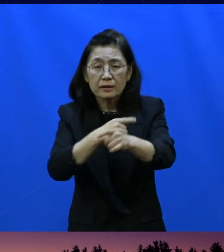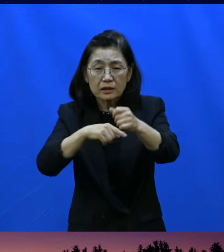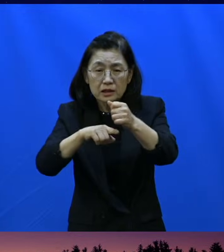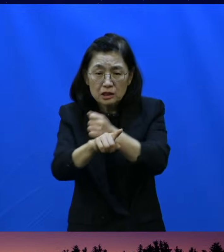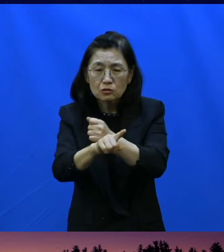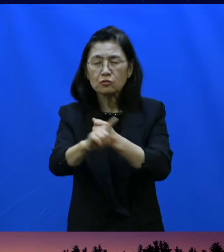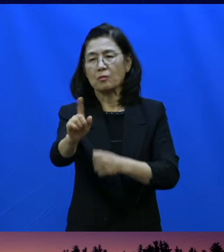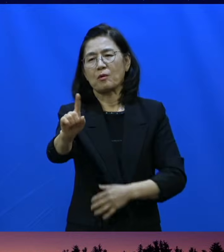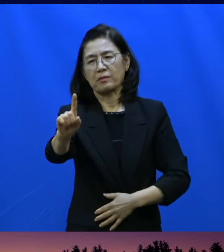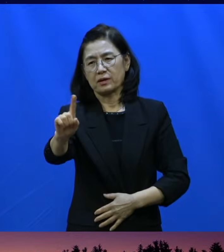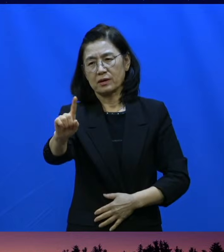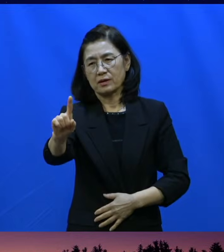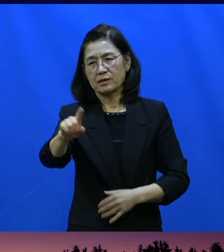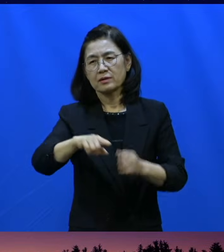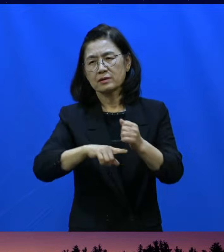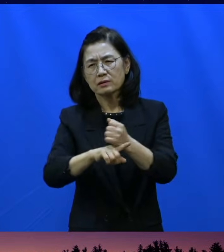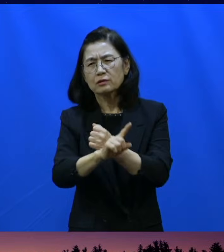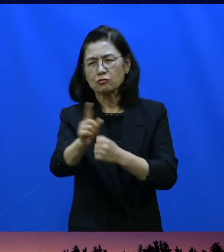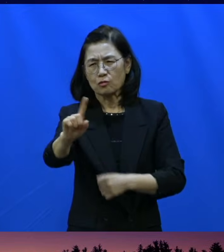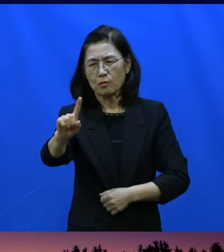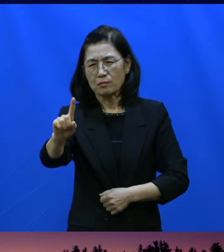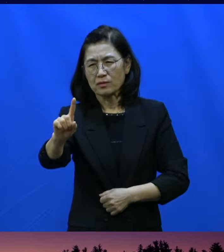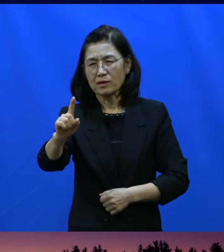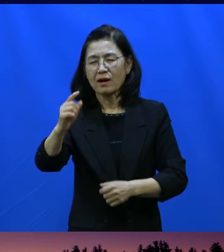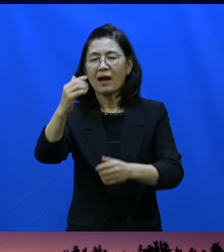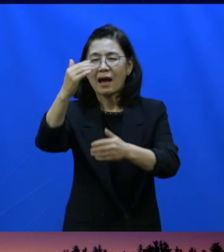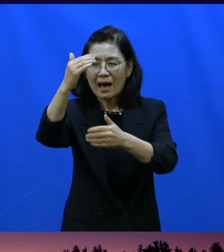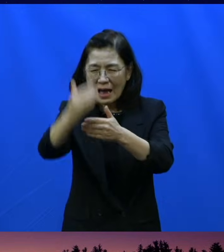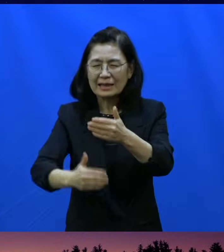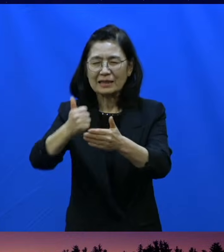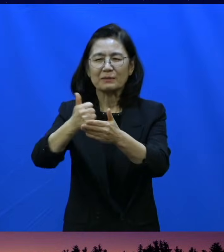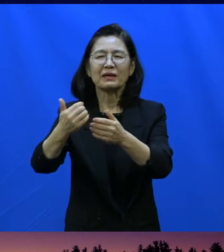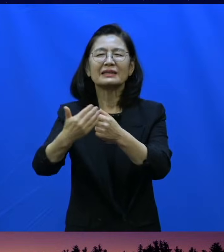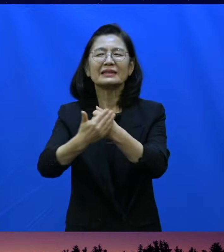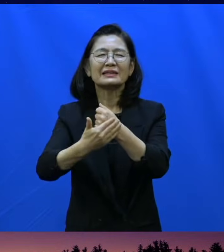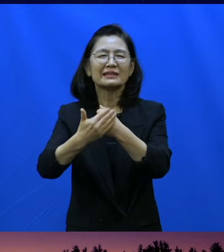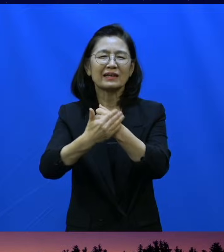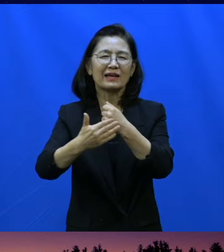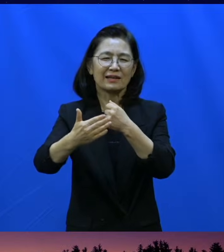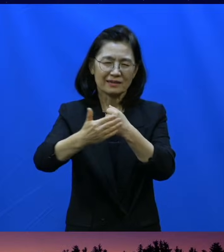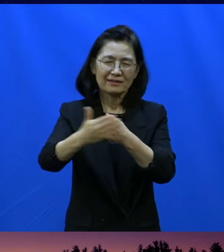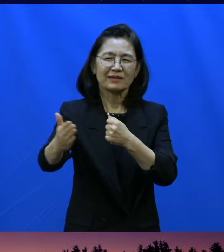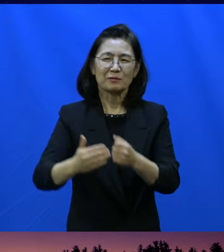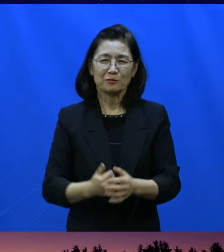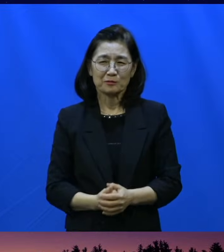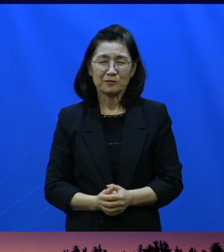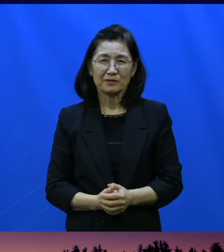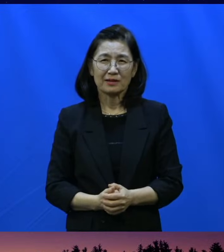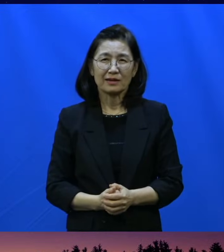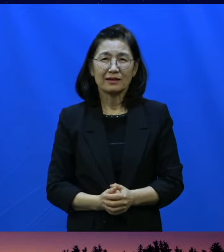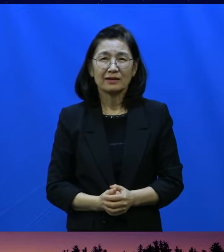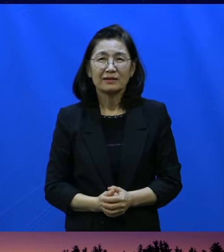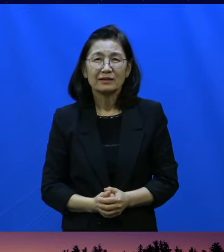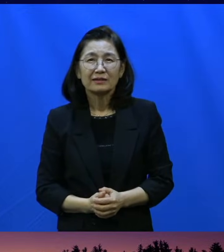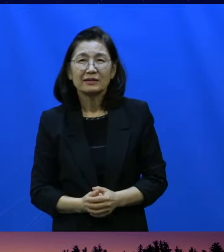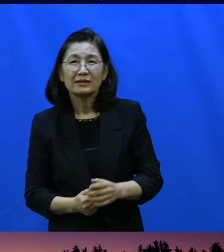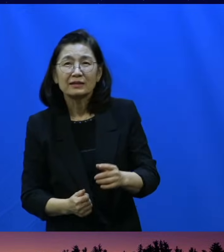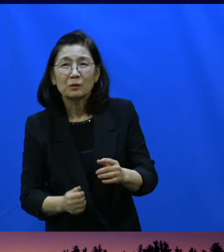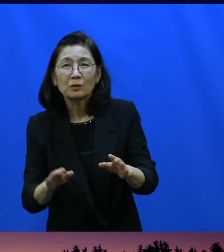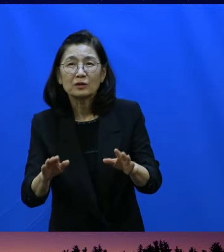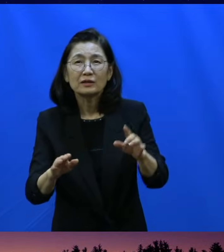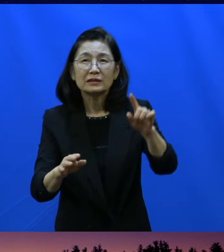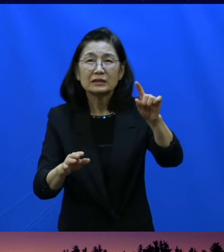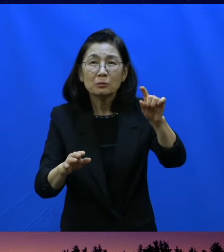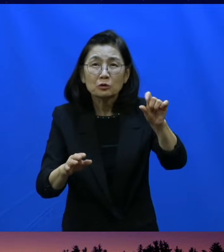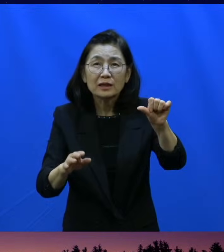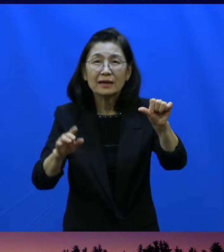그 키워드가 뭘까요? 하나님의 은혜라는 거죠. 그래서 오늘 10절을 보면 여러분, 은혜라는 단어가 이 10절